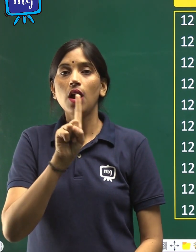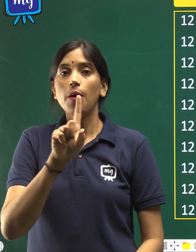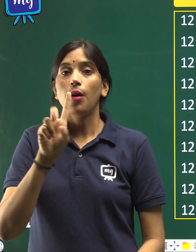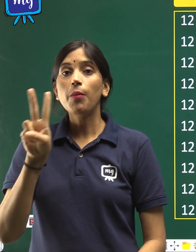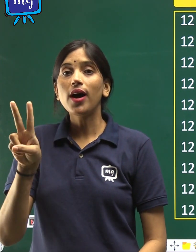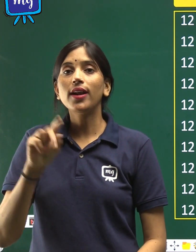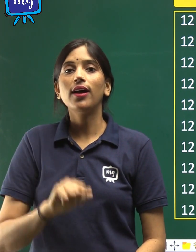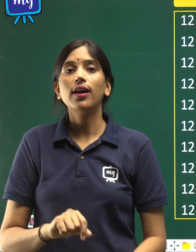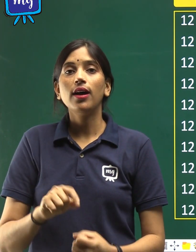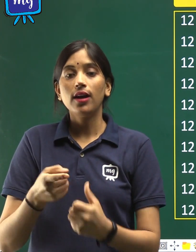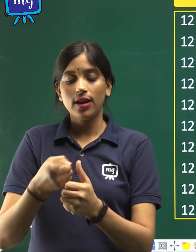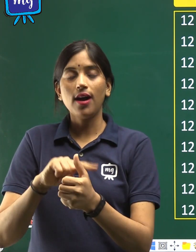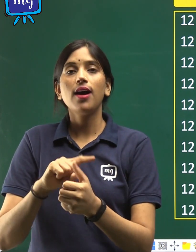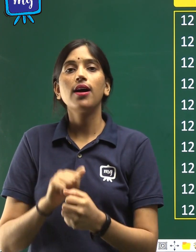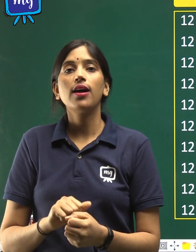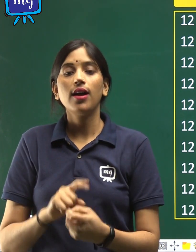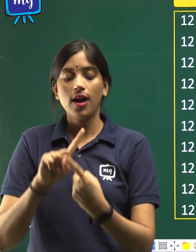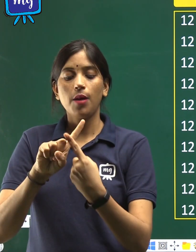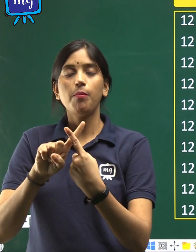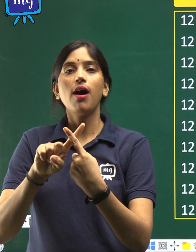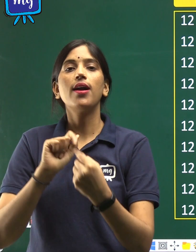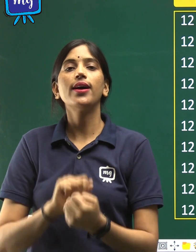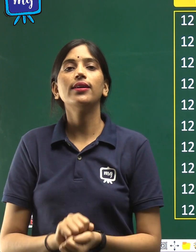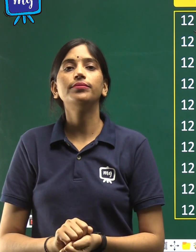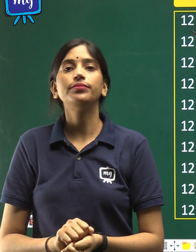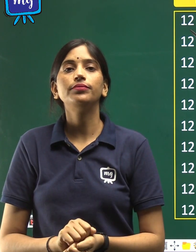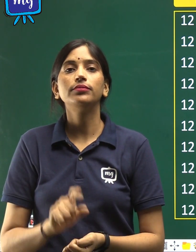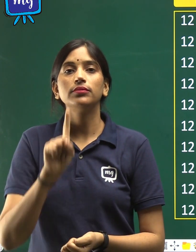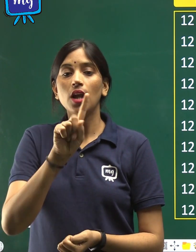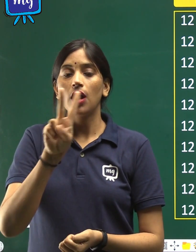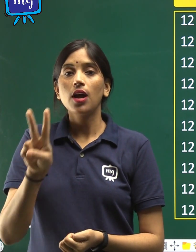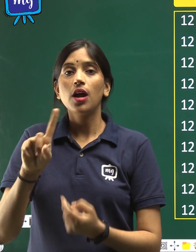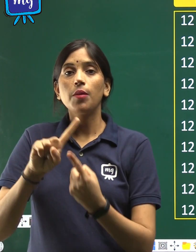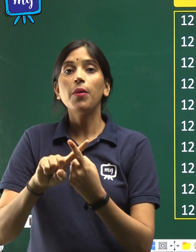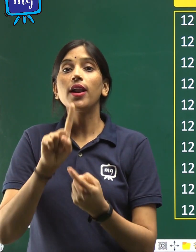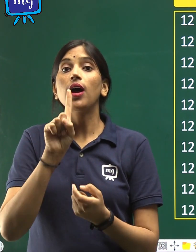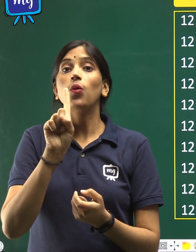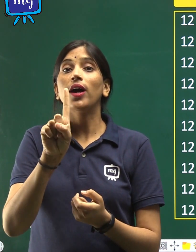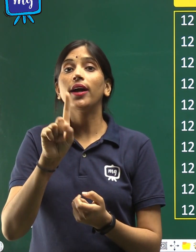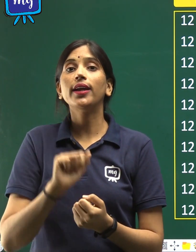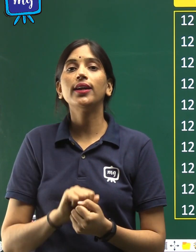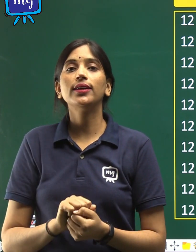12 का पहाड़ा। 12 गुणा 1